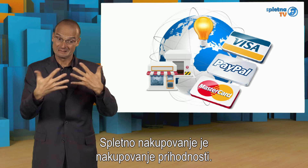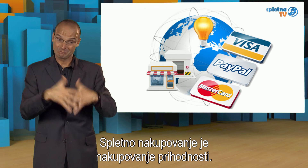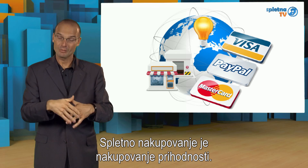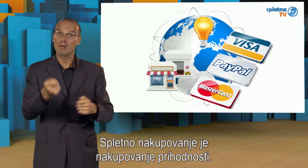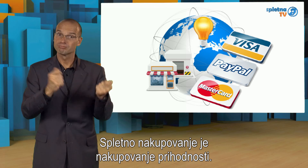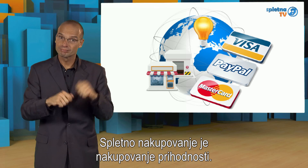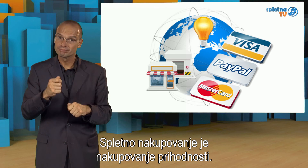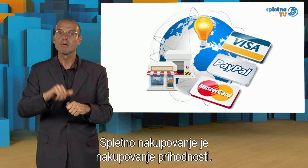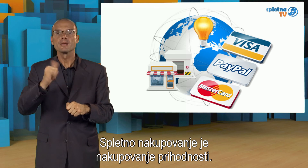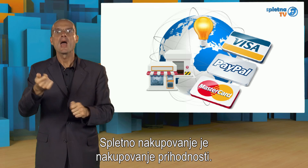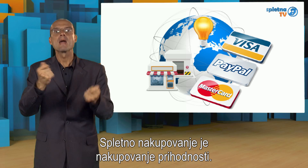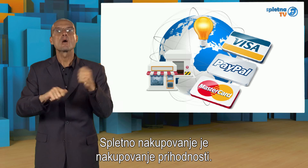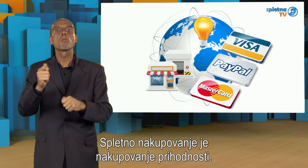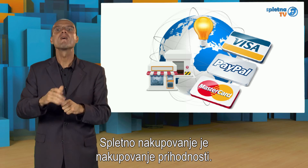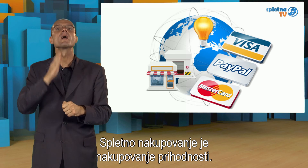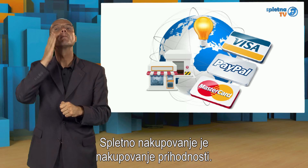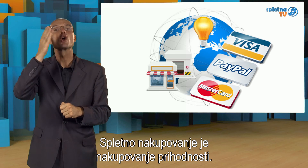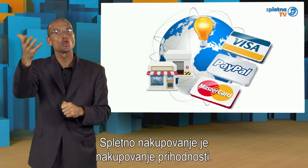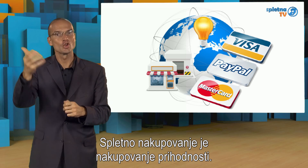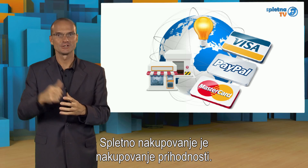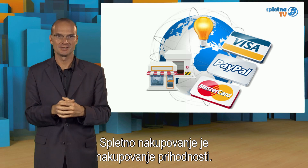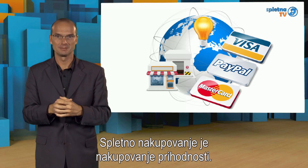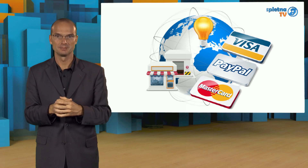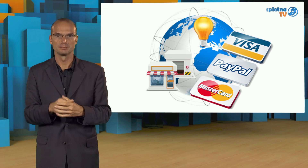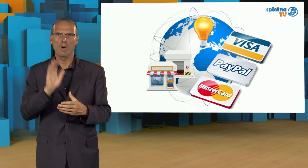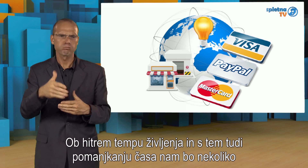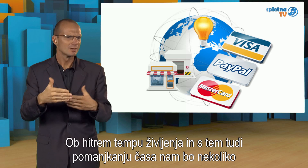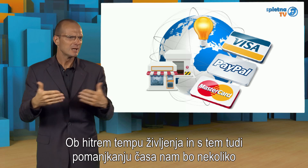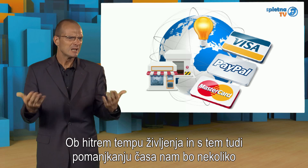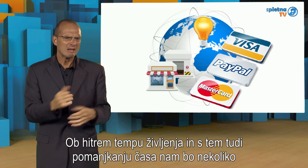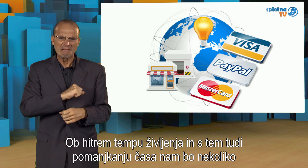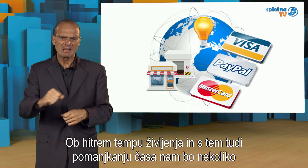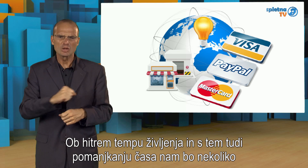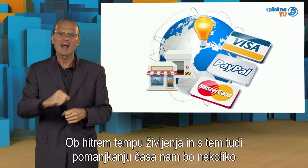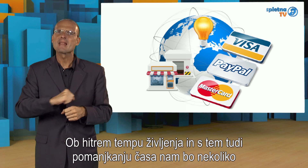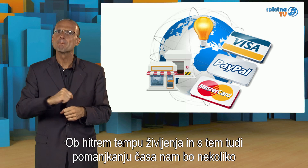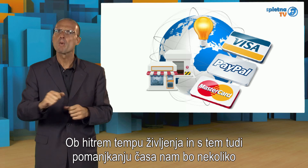Spletno nakupovanje je nakupovanje prihodnosti. Ob hitrem tempu življenja in s tem tudi